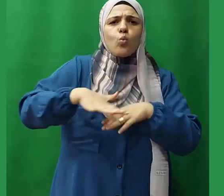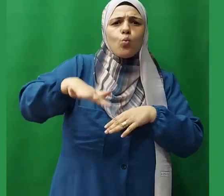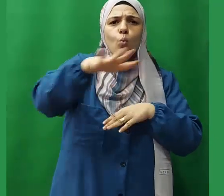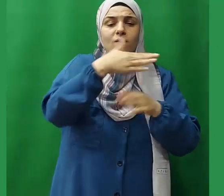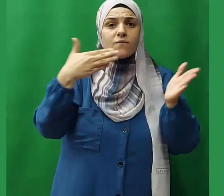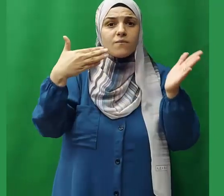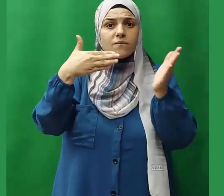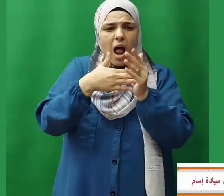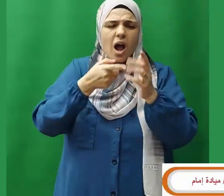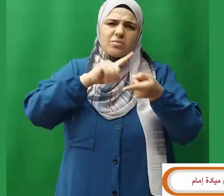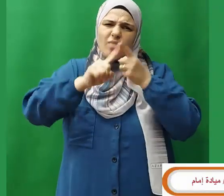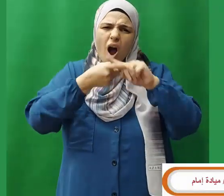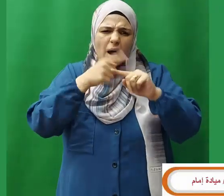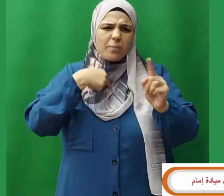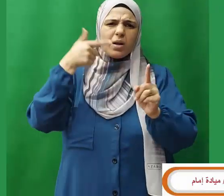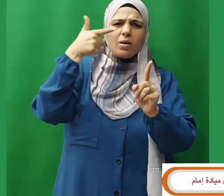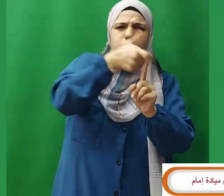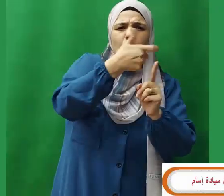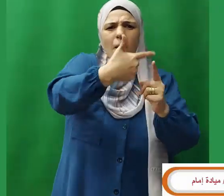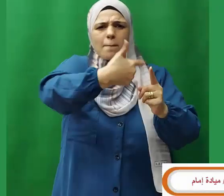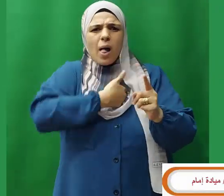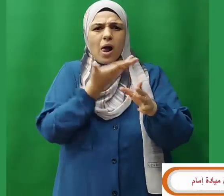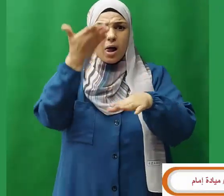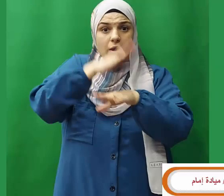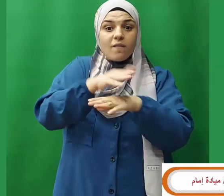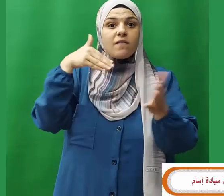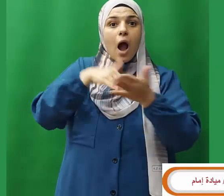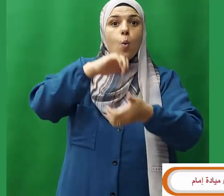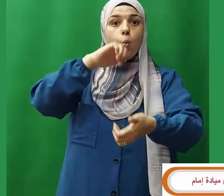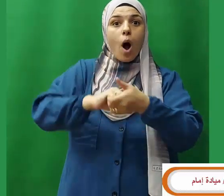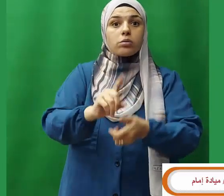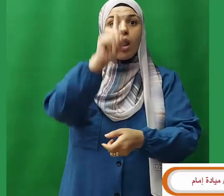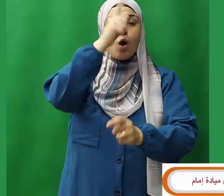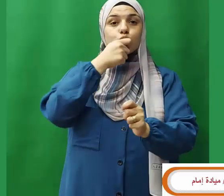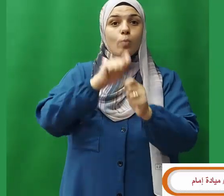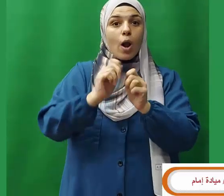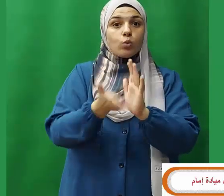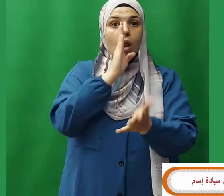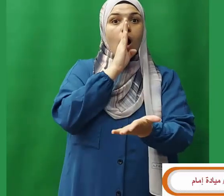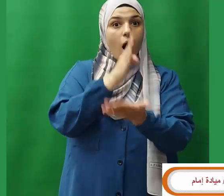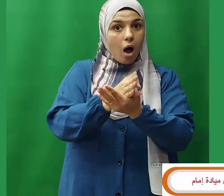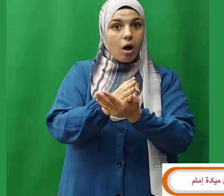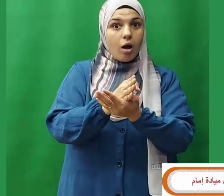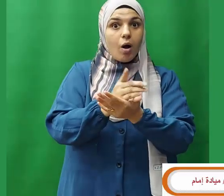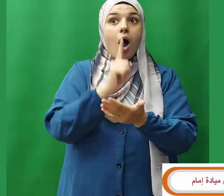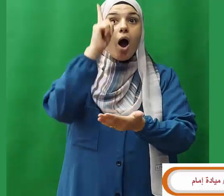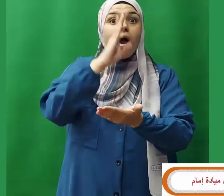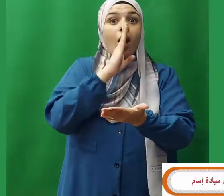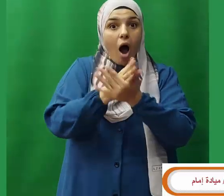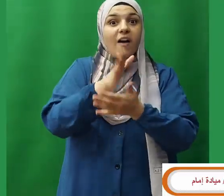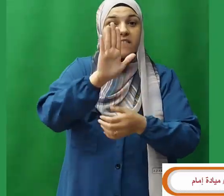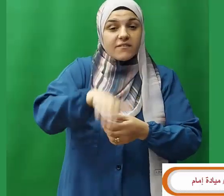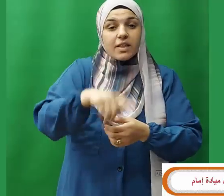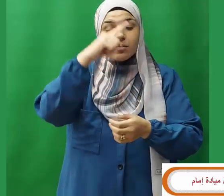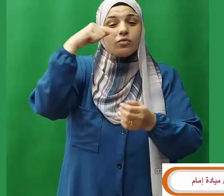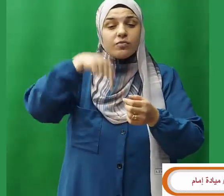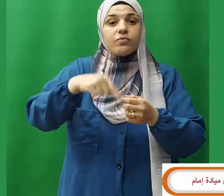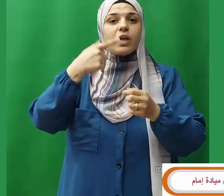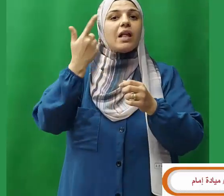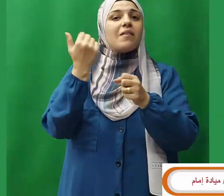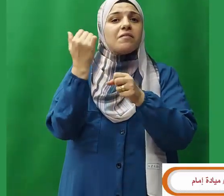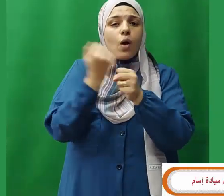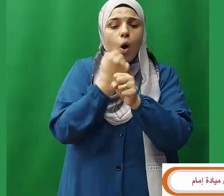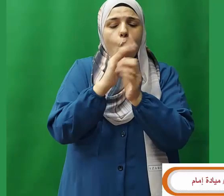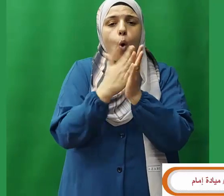الله فيقتلون ويقتلون وعدا عليه حقا وعدا عليه حقا